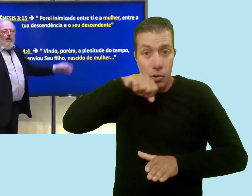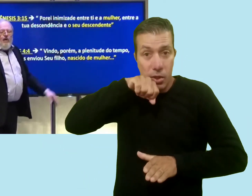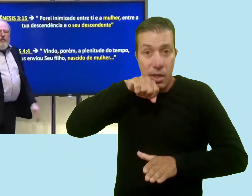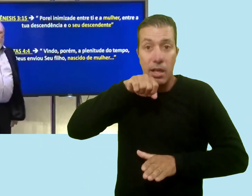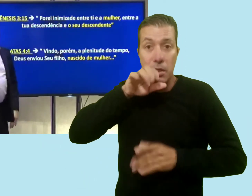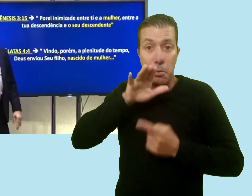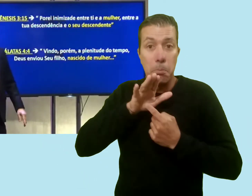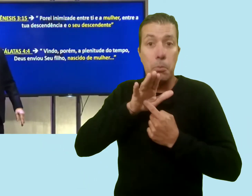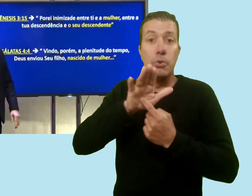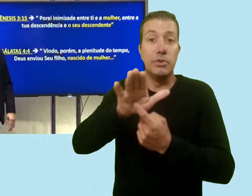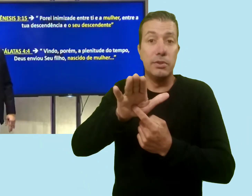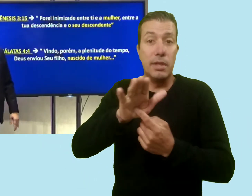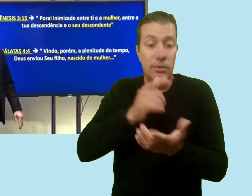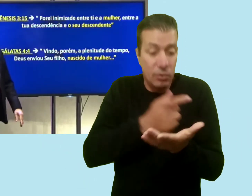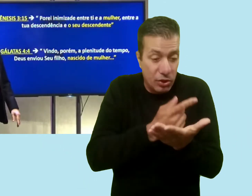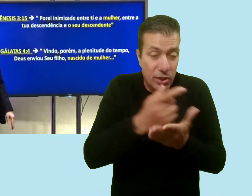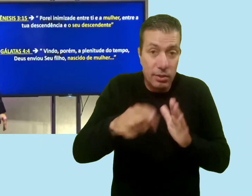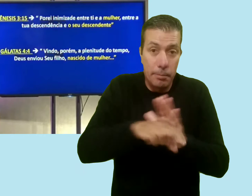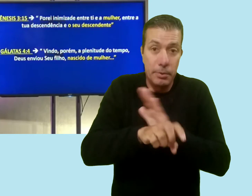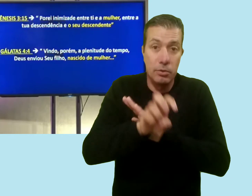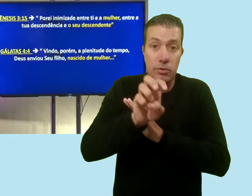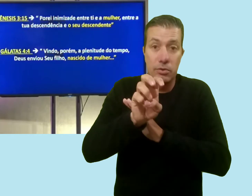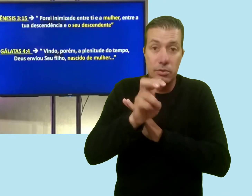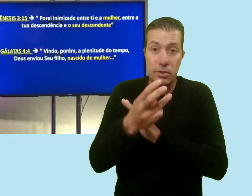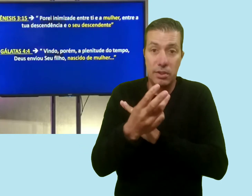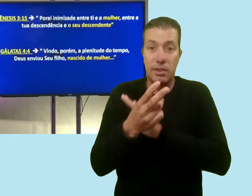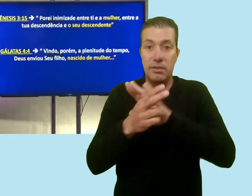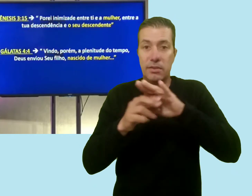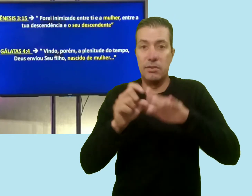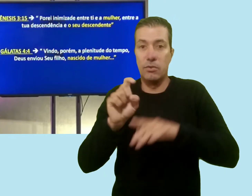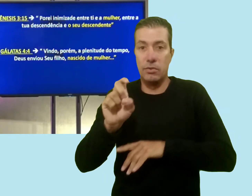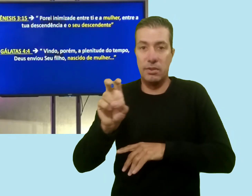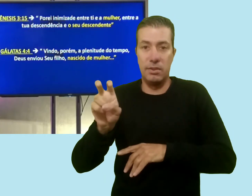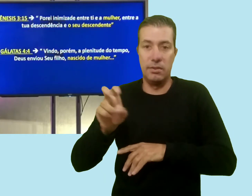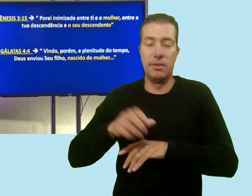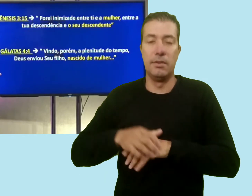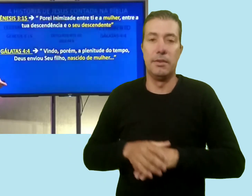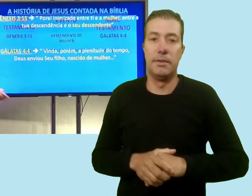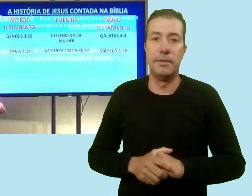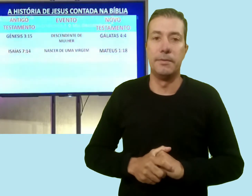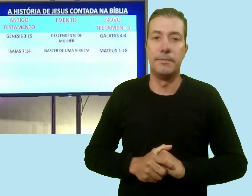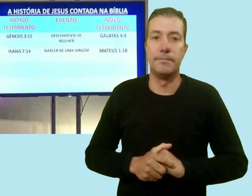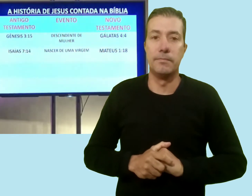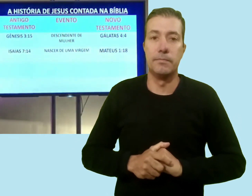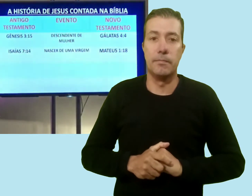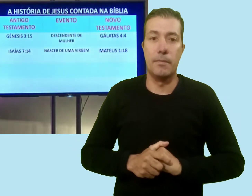conforme previsto lá em Gênesis 3:15.